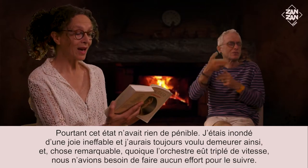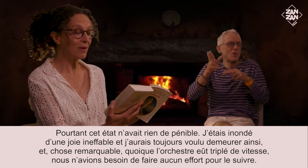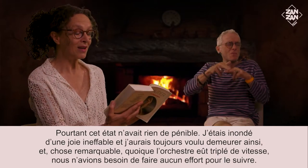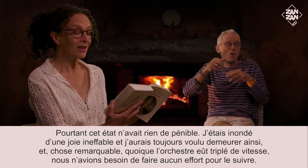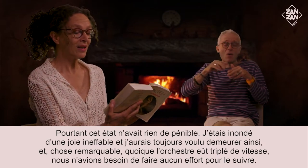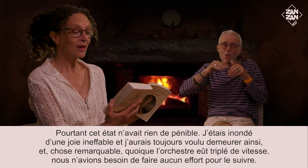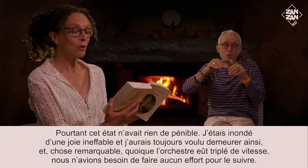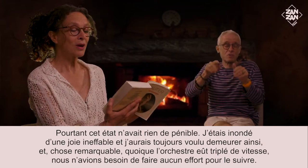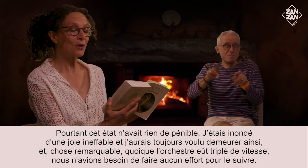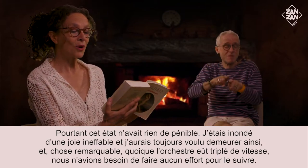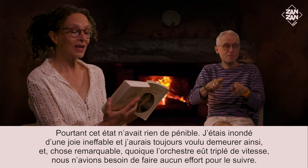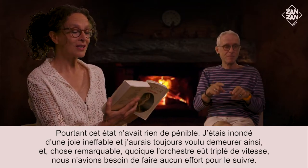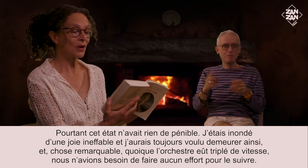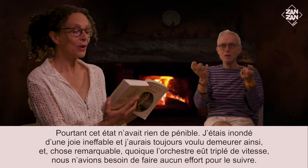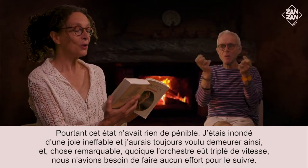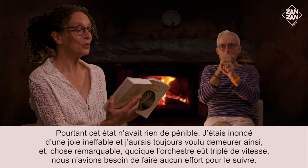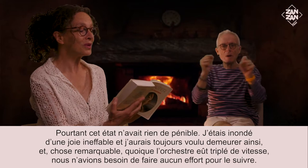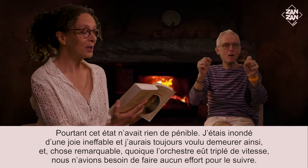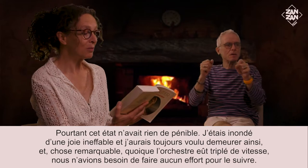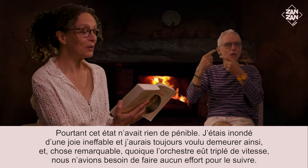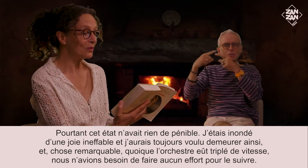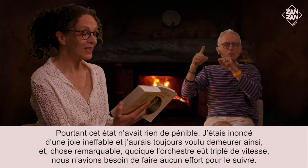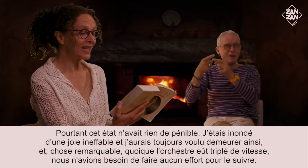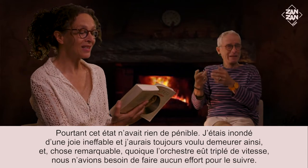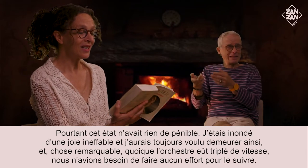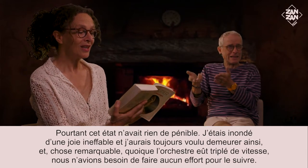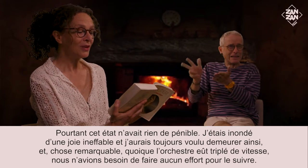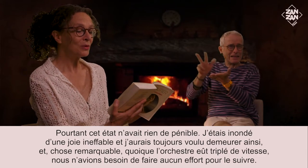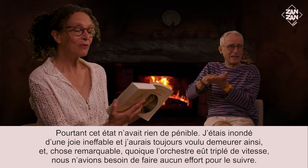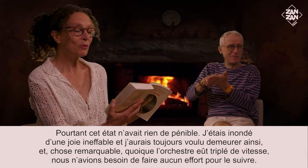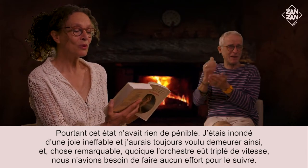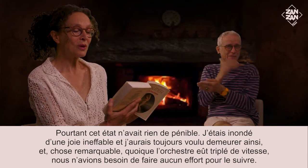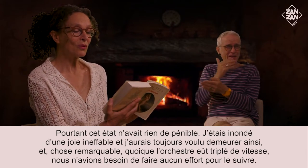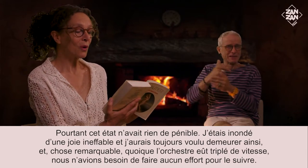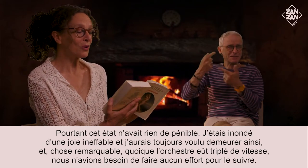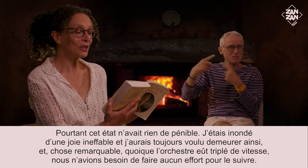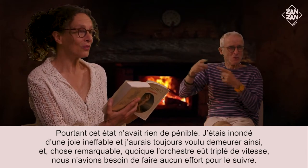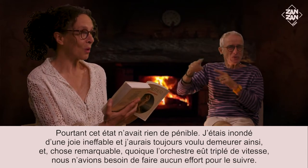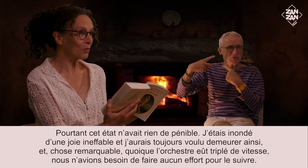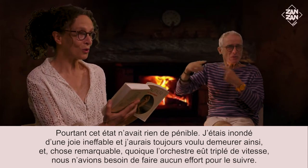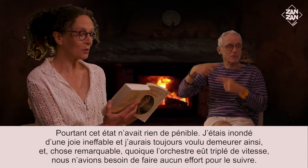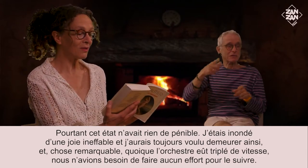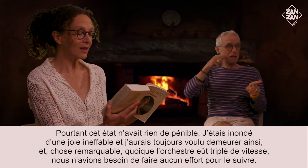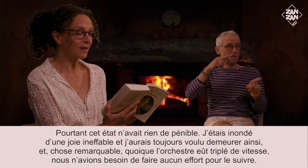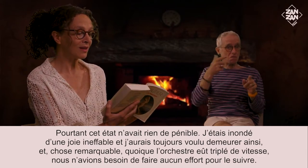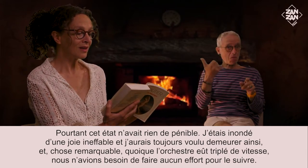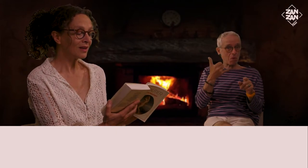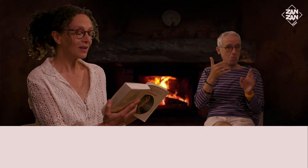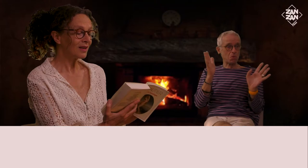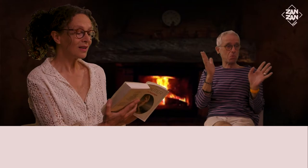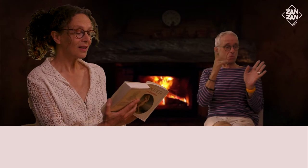remarquable quoique l'orchestre eût triplé de vitesse nous n'avions besoin de faire aucun effort pour le suivre